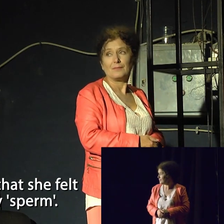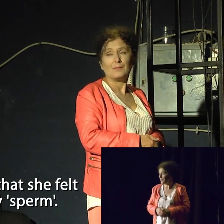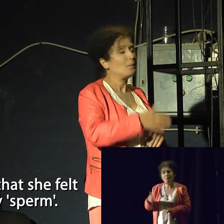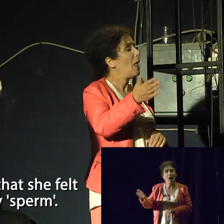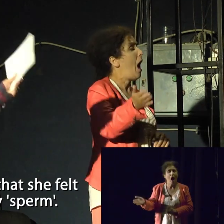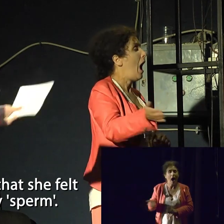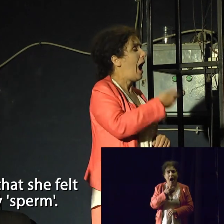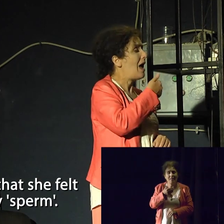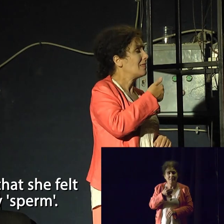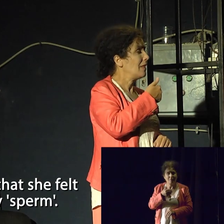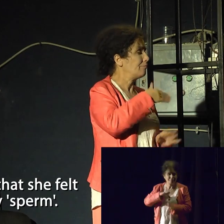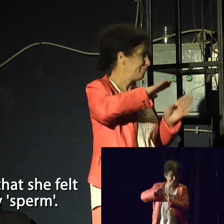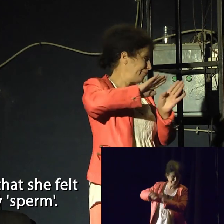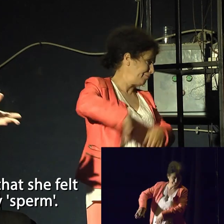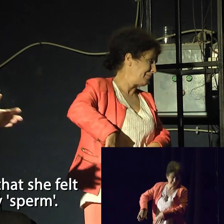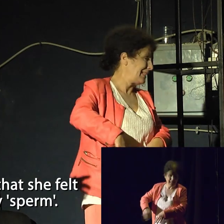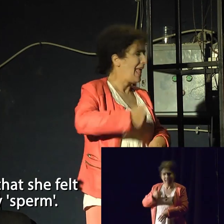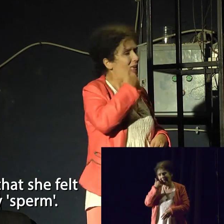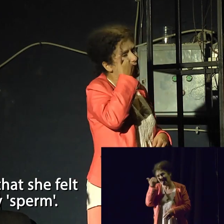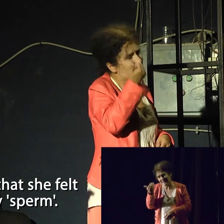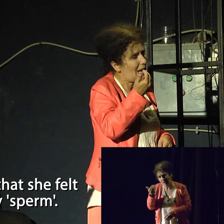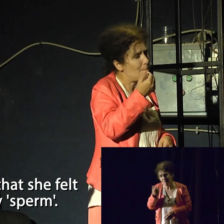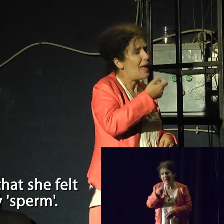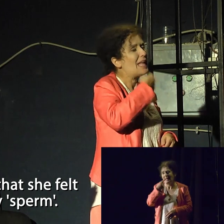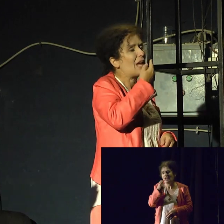Ајде да го занемариме фактот што е било срам да каже сперма.